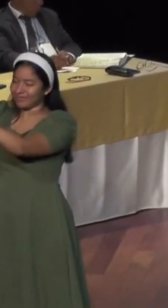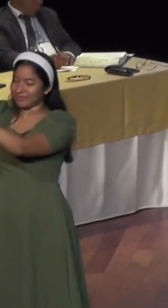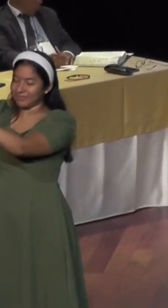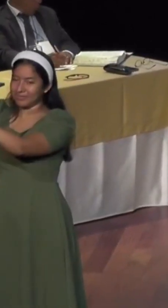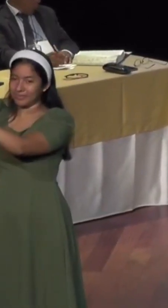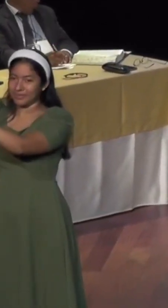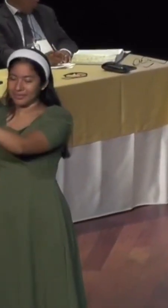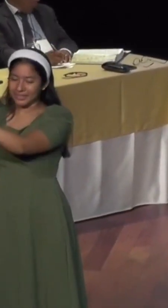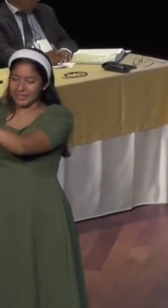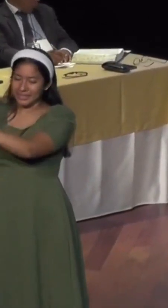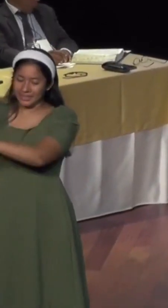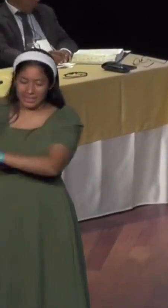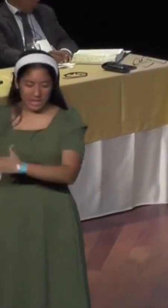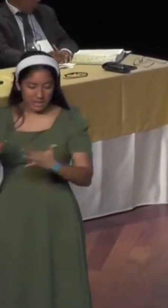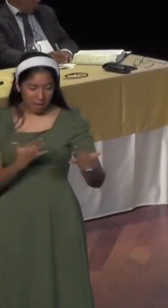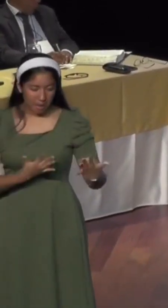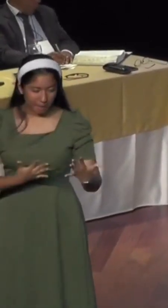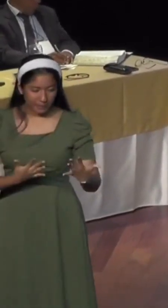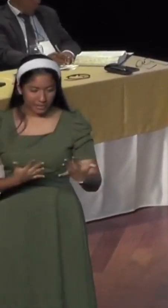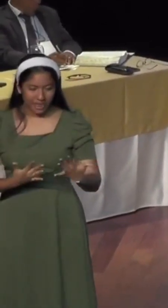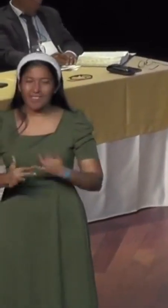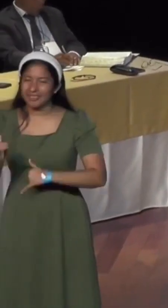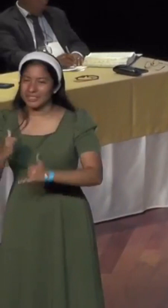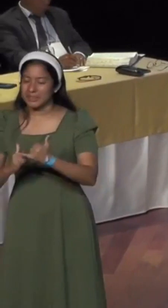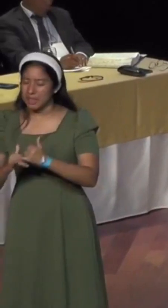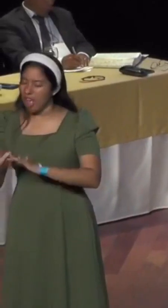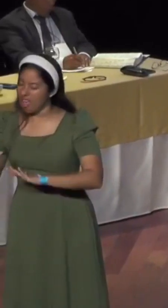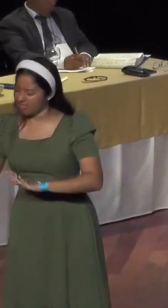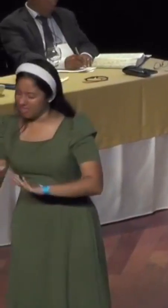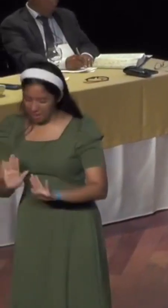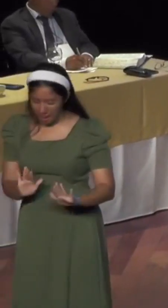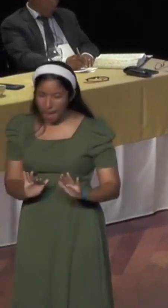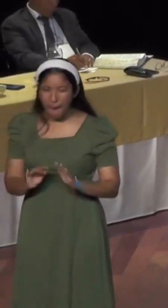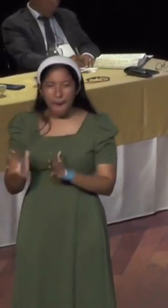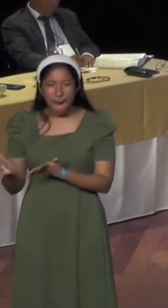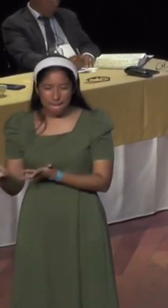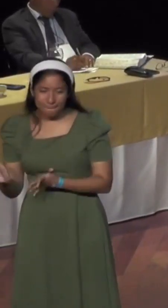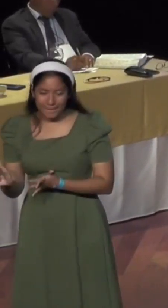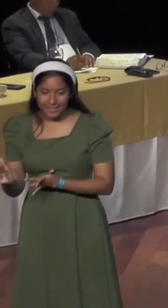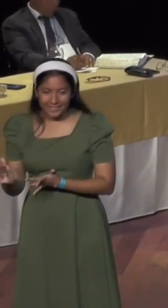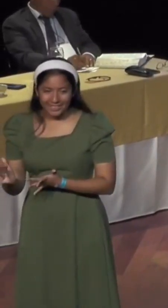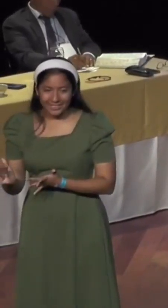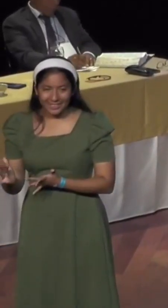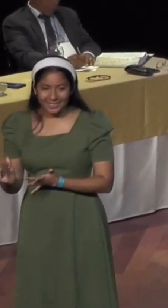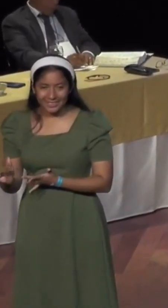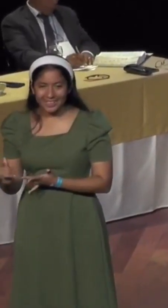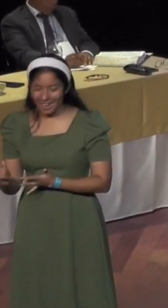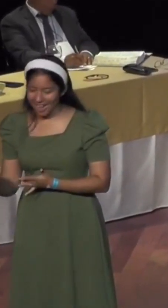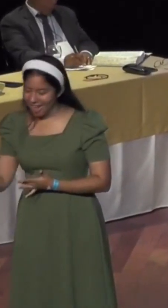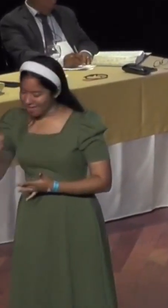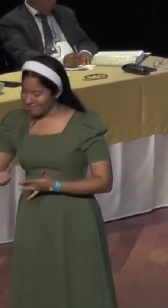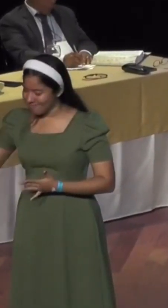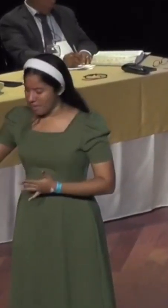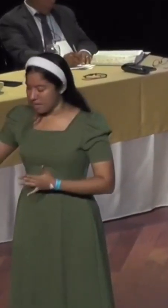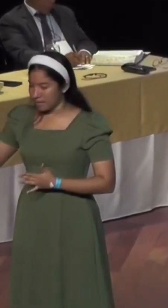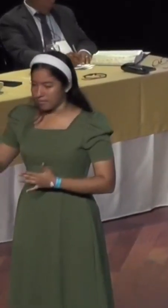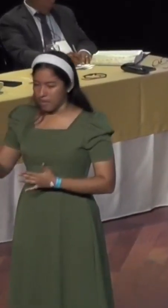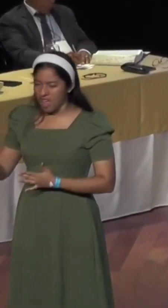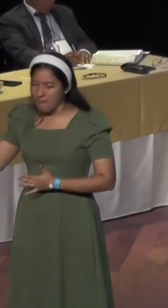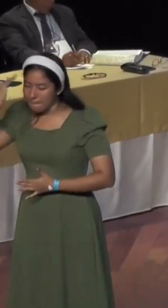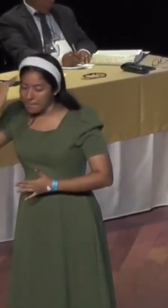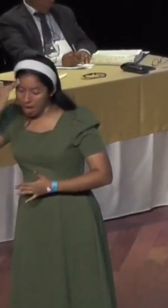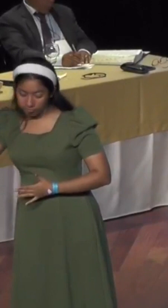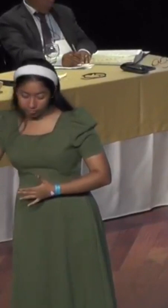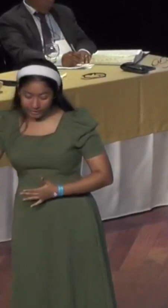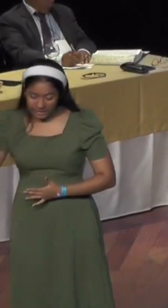Permítame terminar. El último escalón. La materia prima de los milagros. Hay